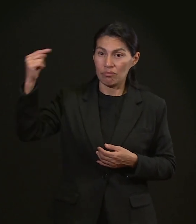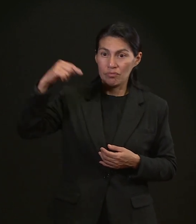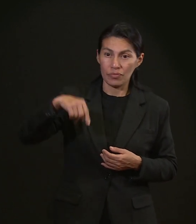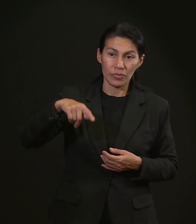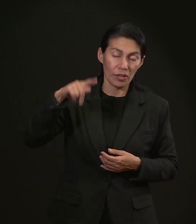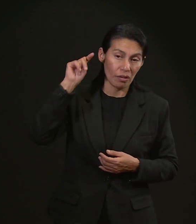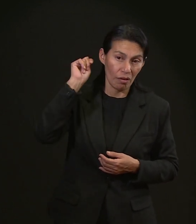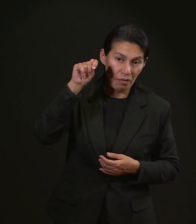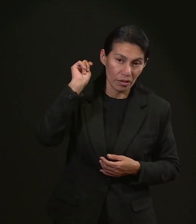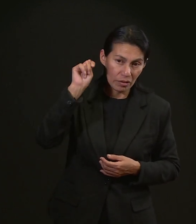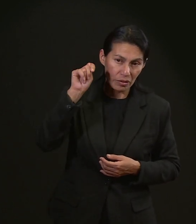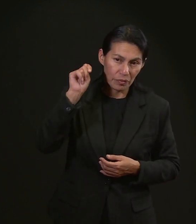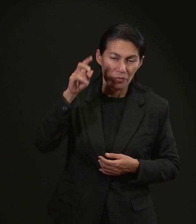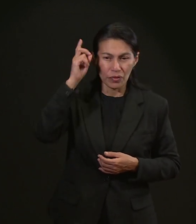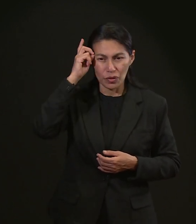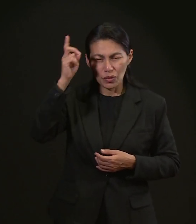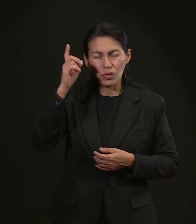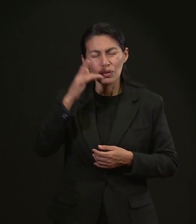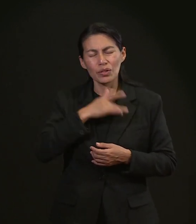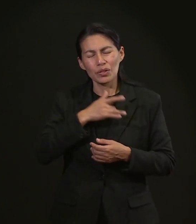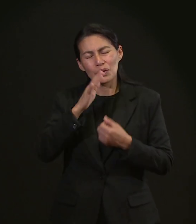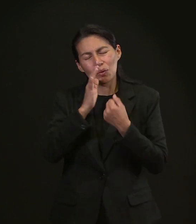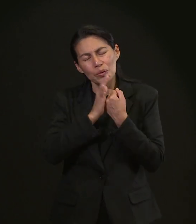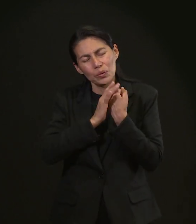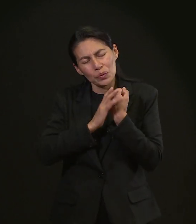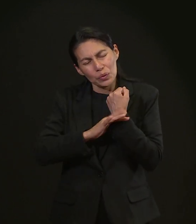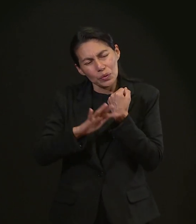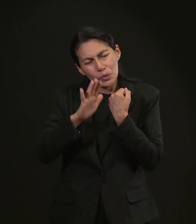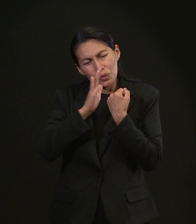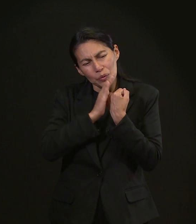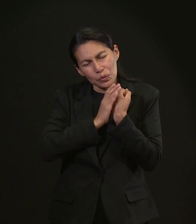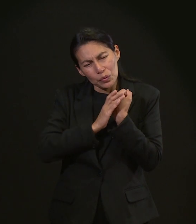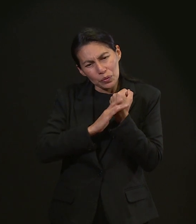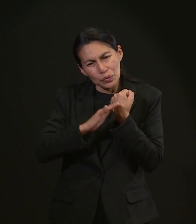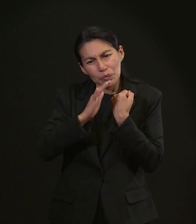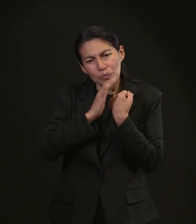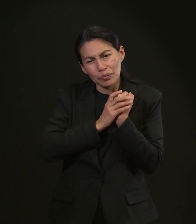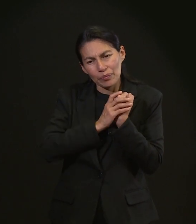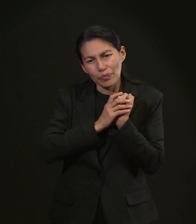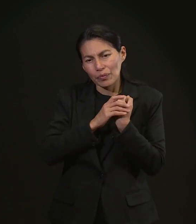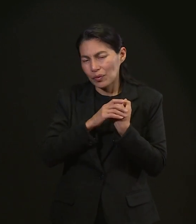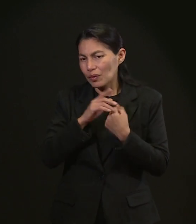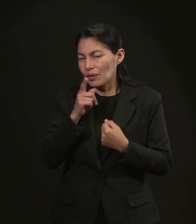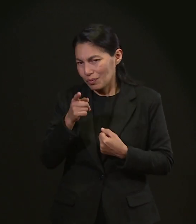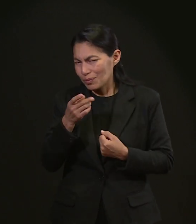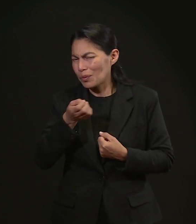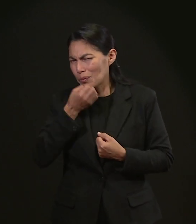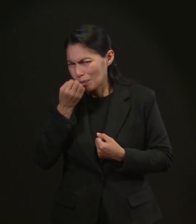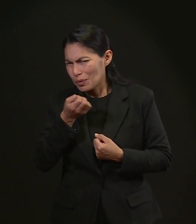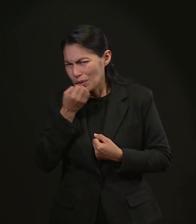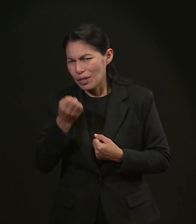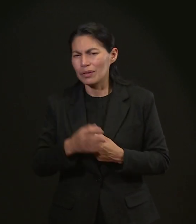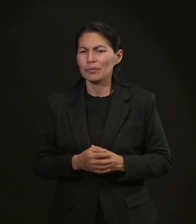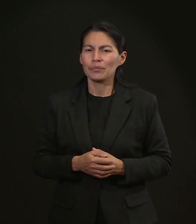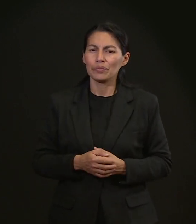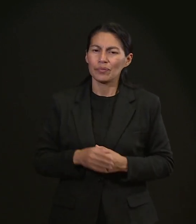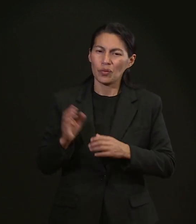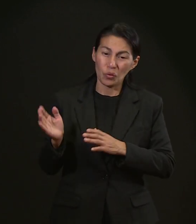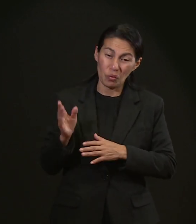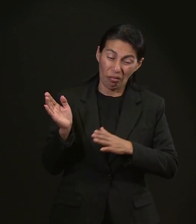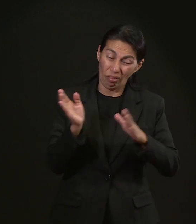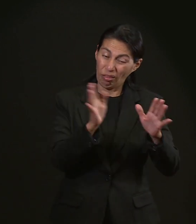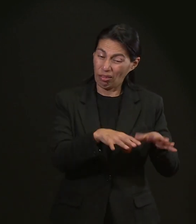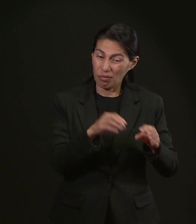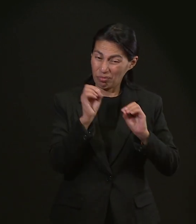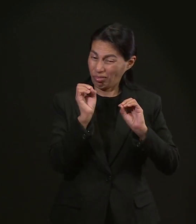que dios consuele sus corazones vamos a orar por ellos noemí no los vamos